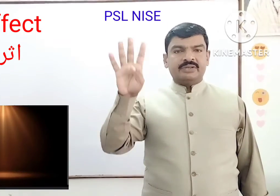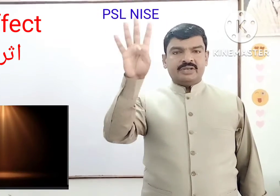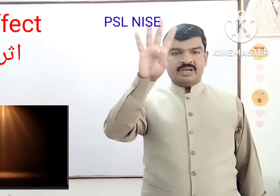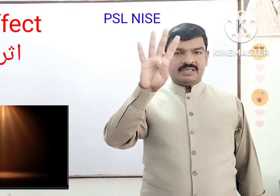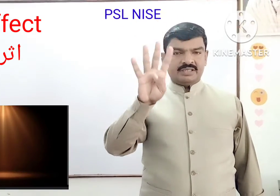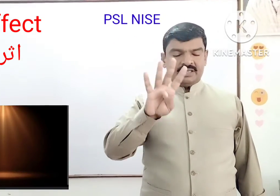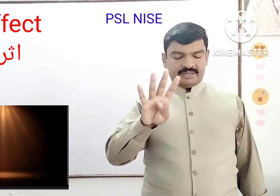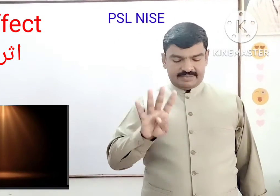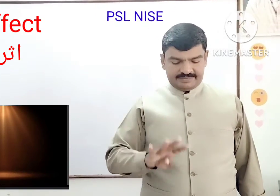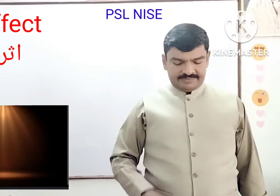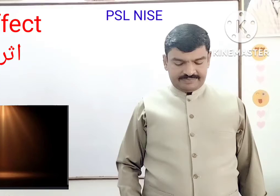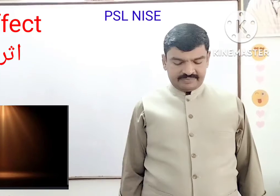असर।